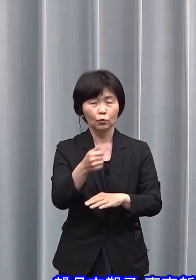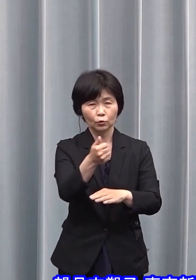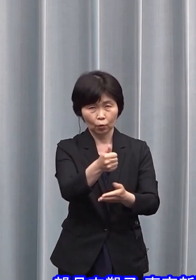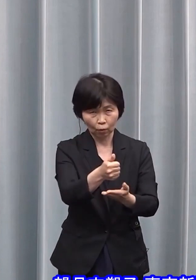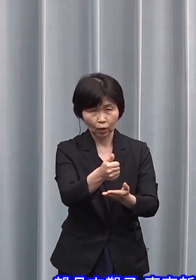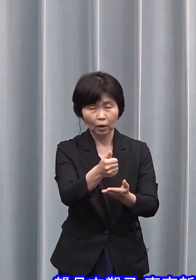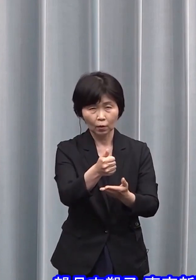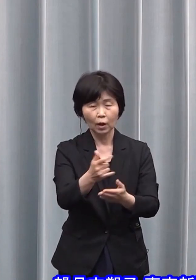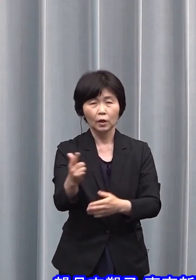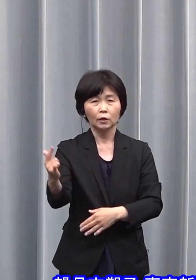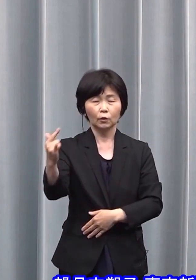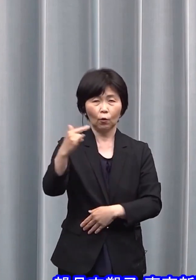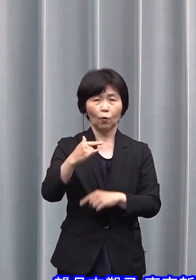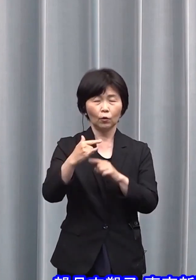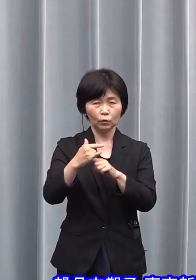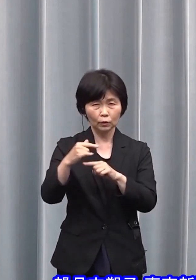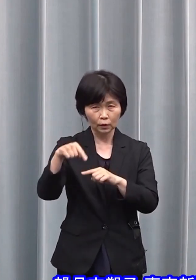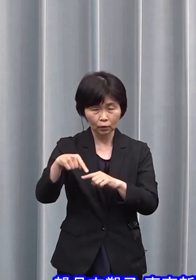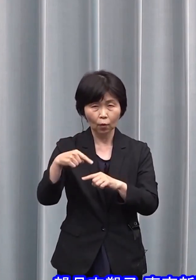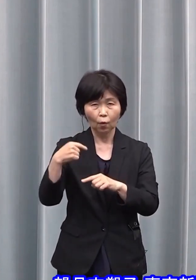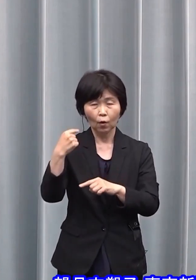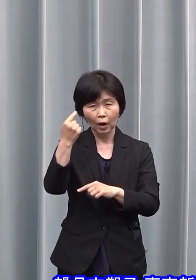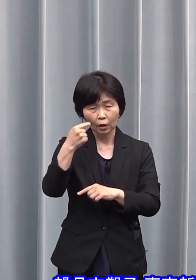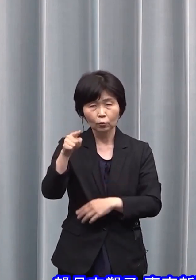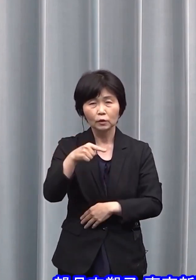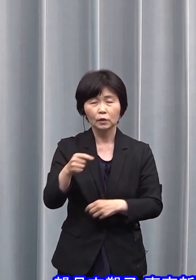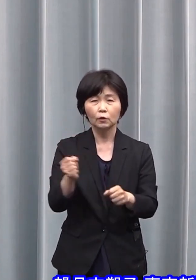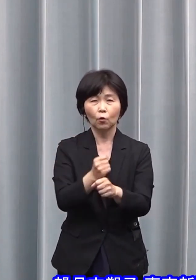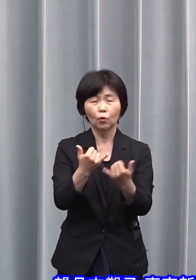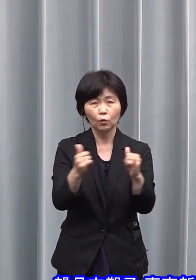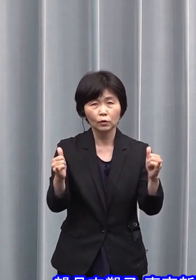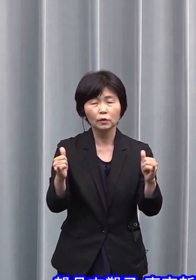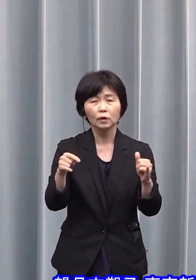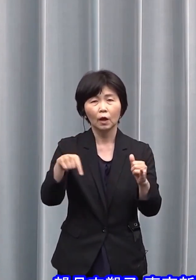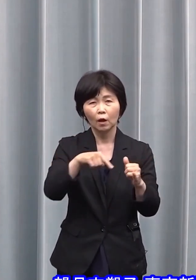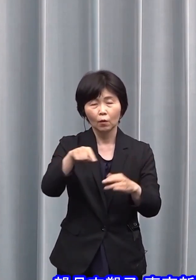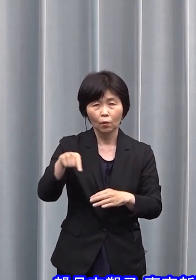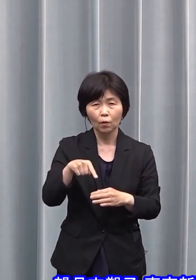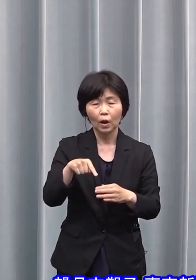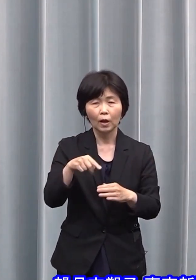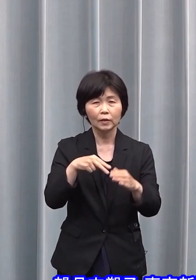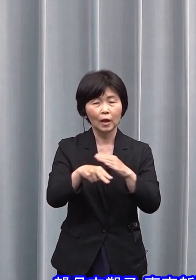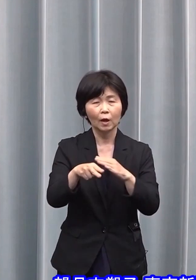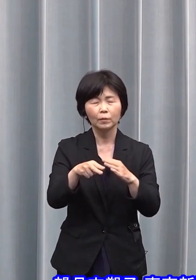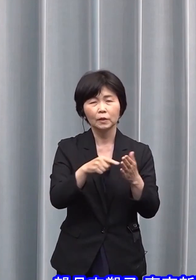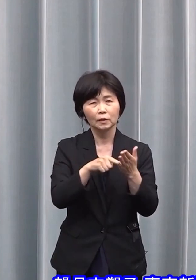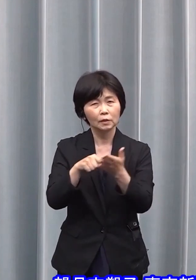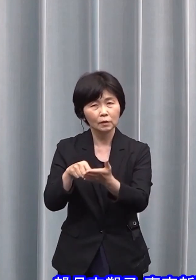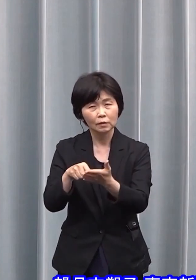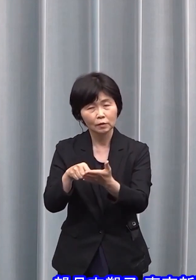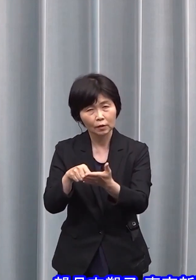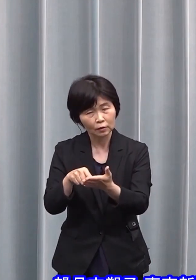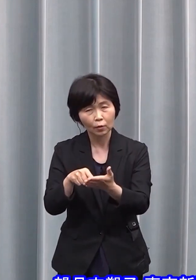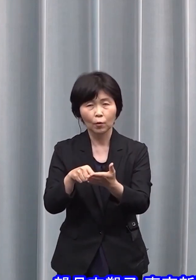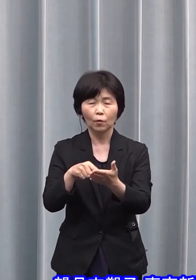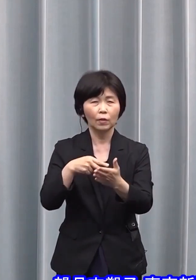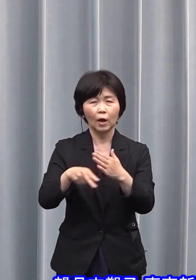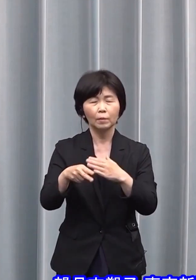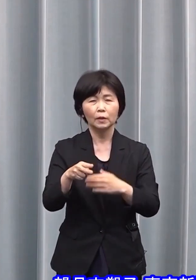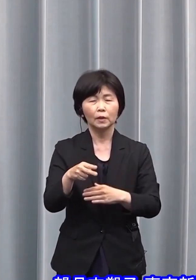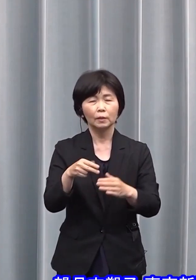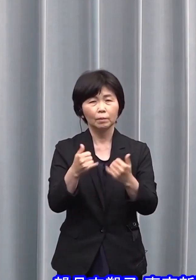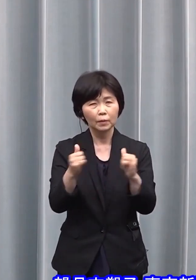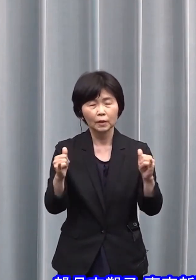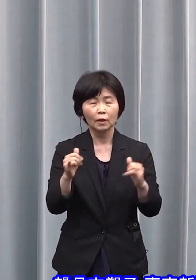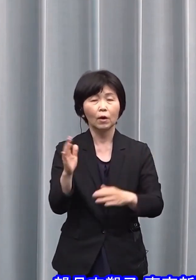外国人の労働者等々の方たちの多くは、難民申請をしても難民ではないというご認識なのか、この見